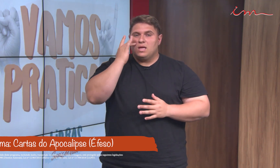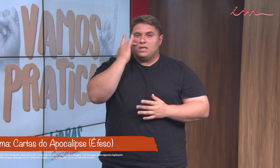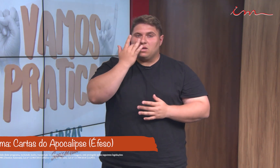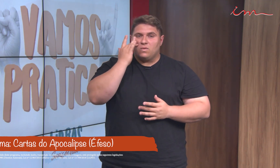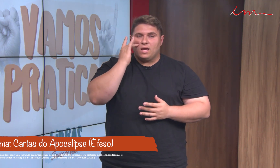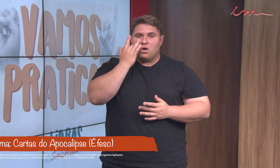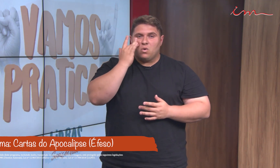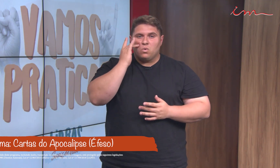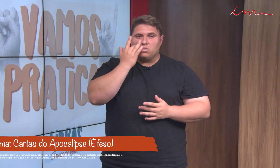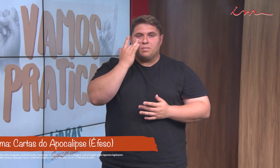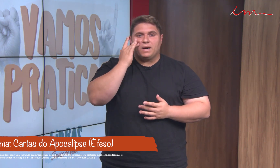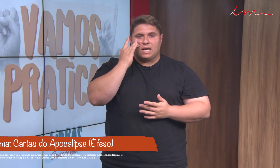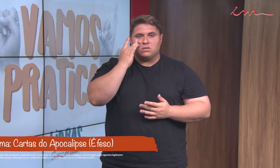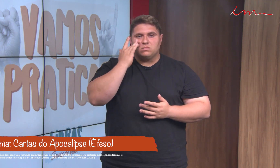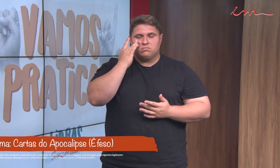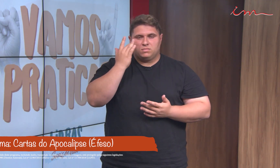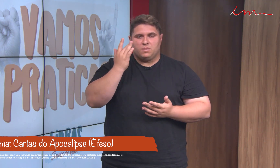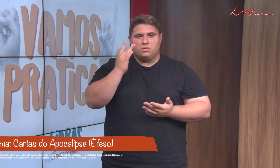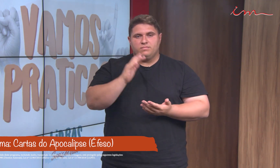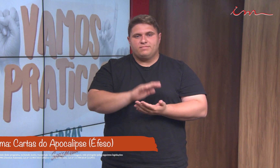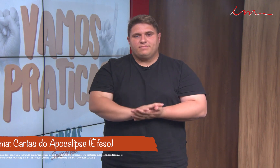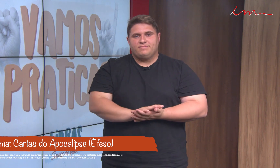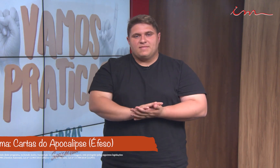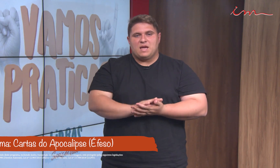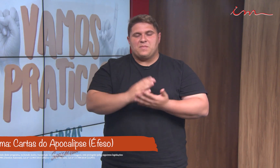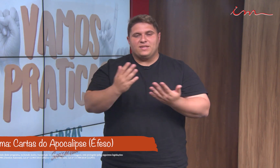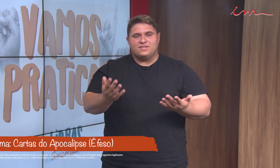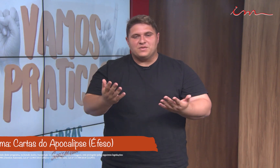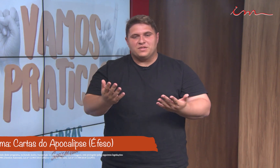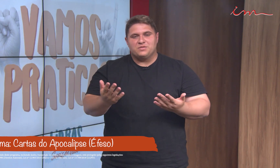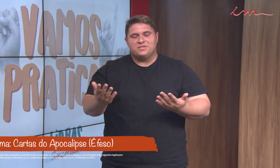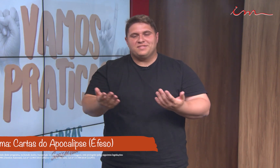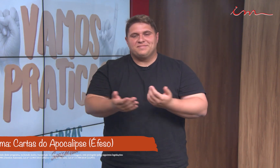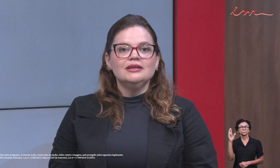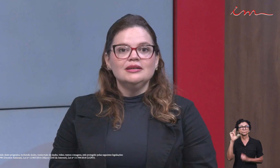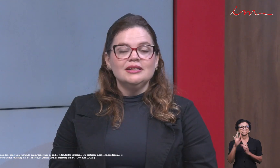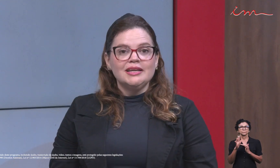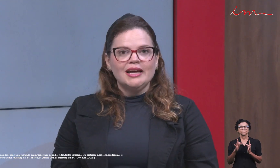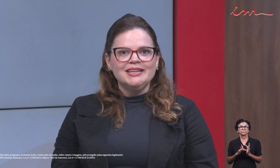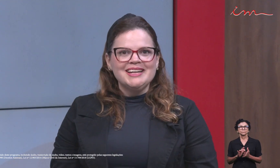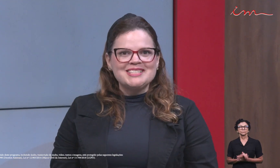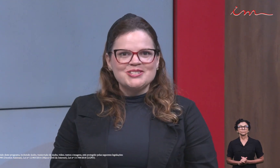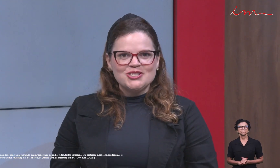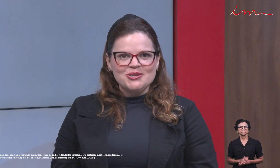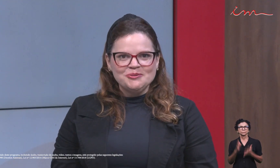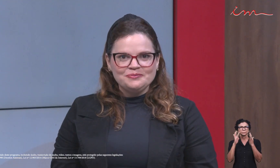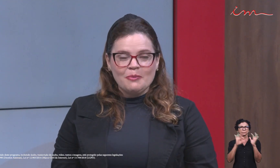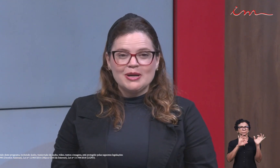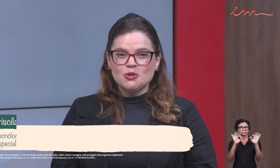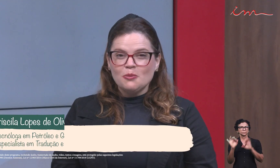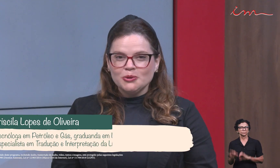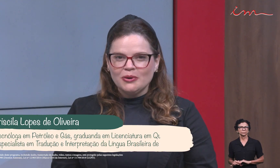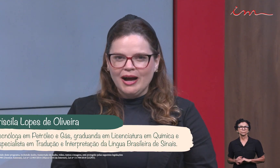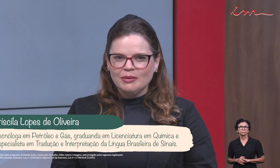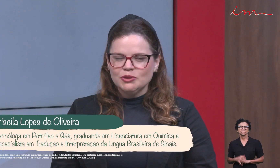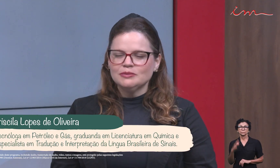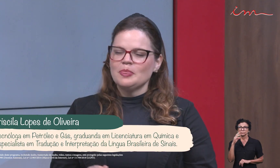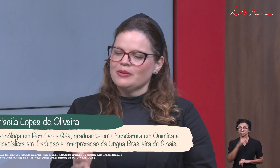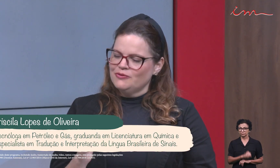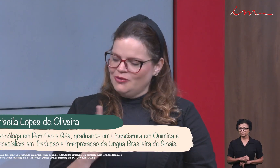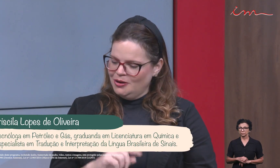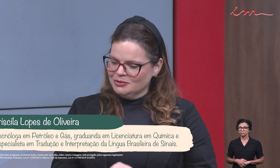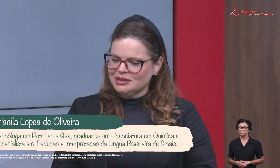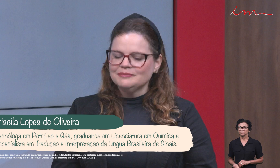assunto. Então é ouro parado, tá bom? A paz do Senhor a todos. E aí assistiu, passou muito